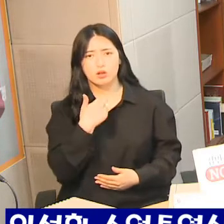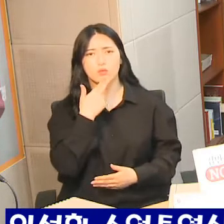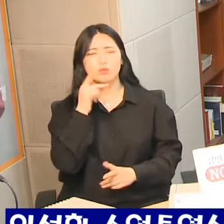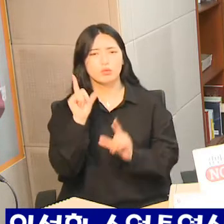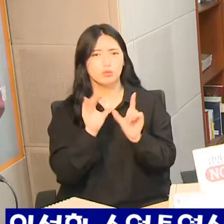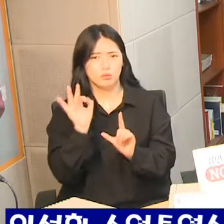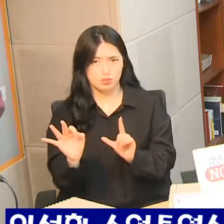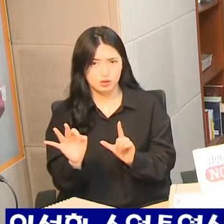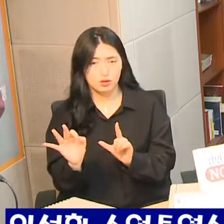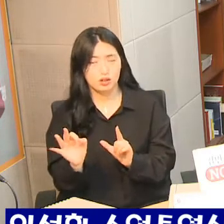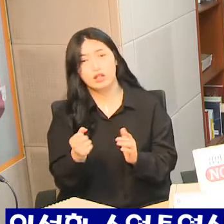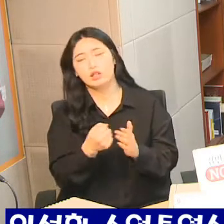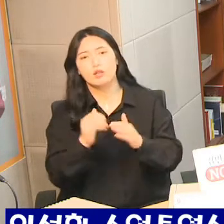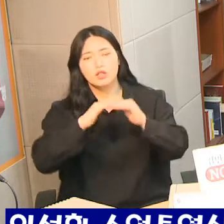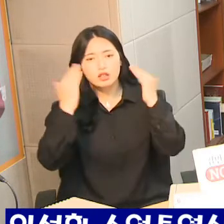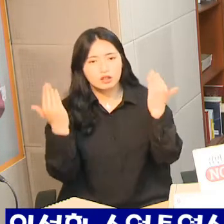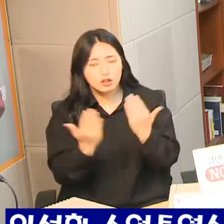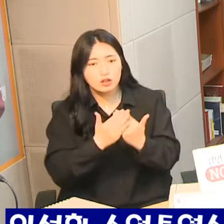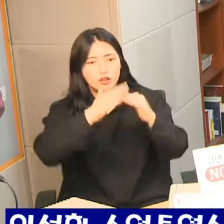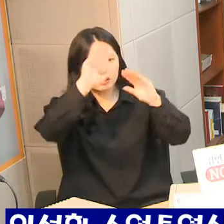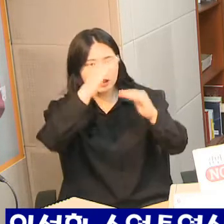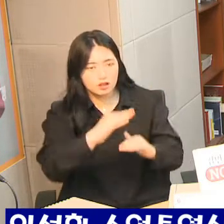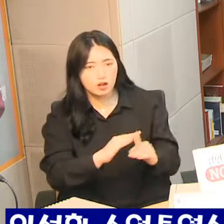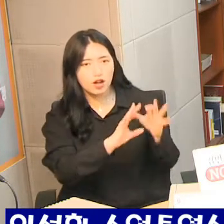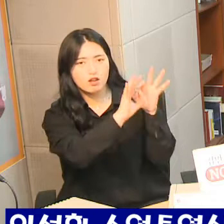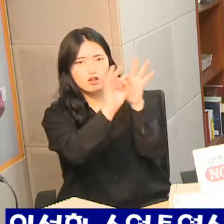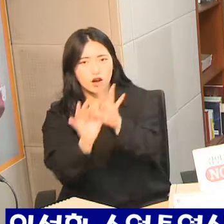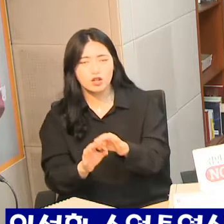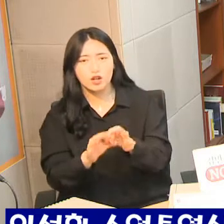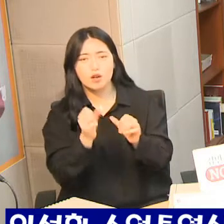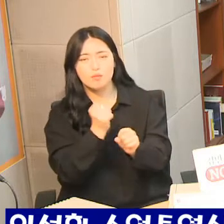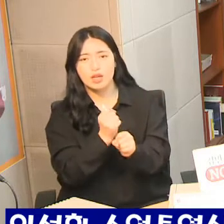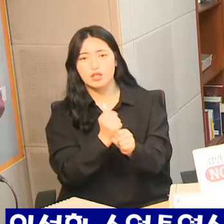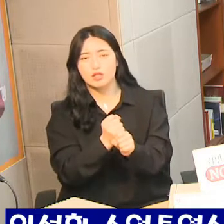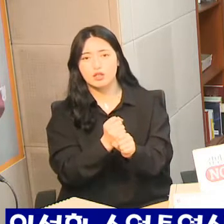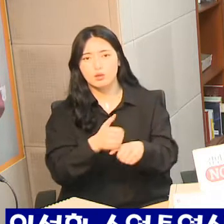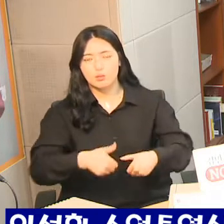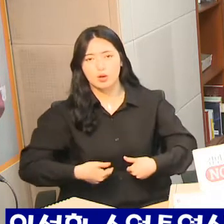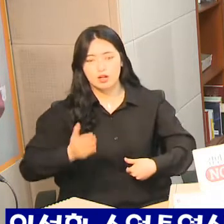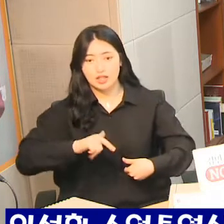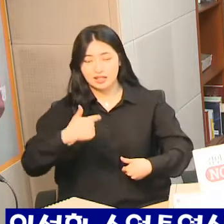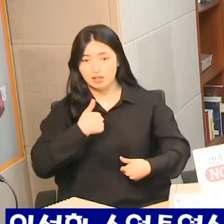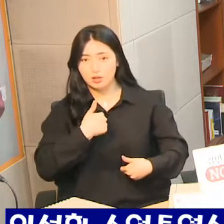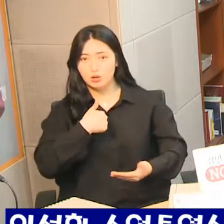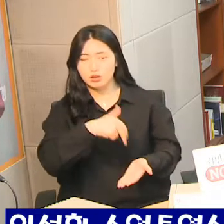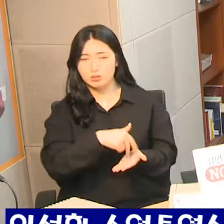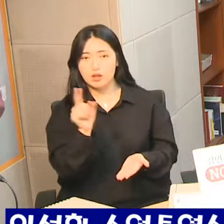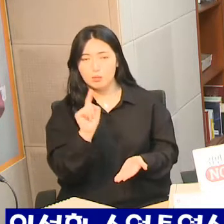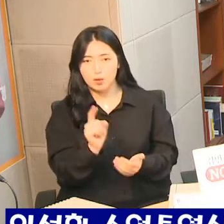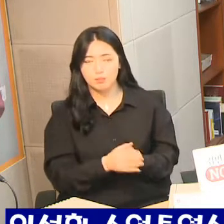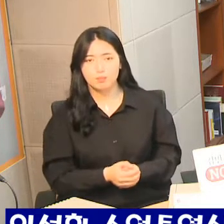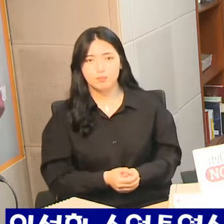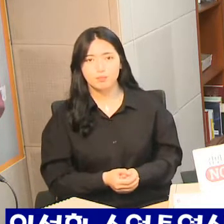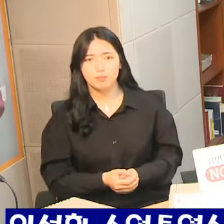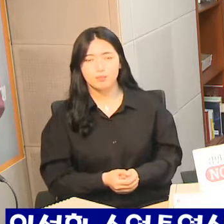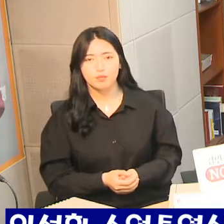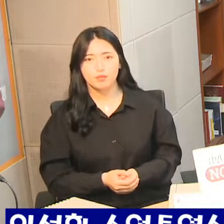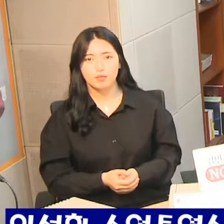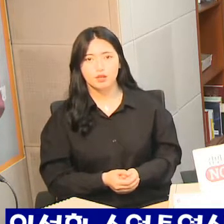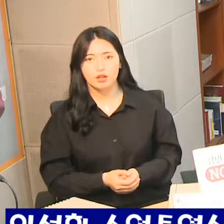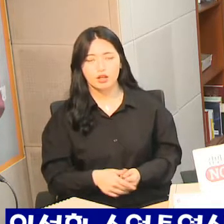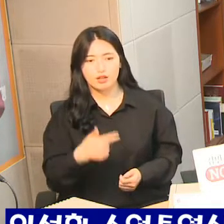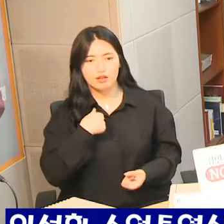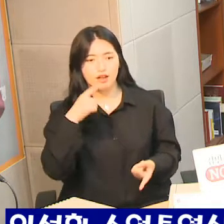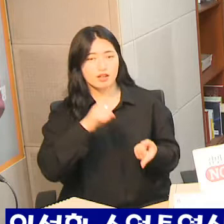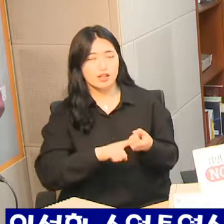라인을 형성을 해서 이게 전체적인 유기적인 연결이 될 수 있도록 만들어 주시면 되는데, 저 같은 경우에는 이제 저에